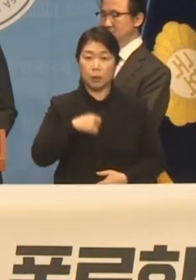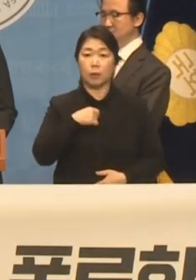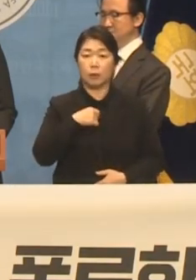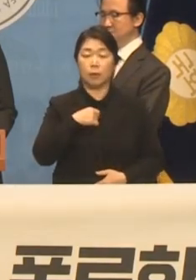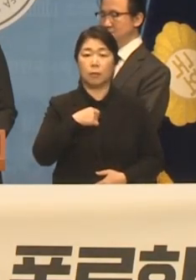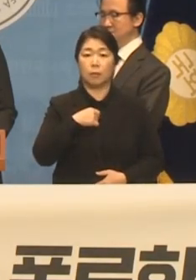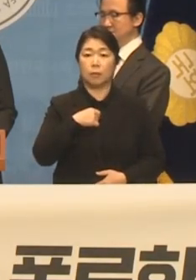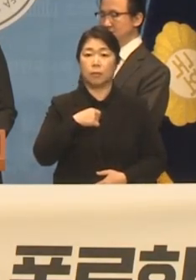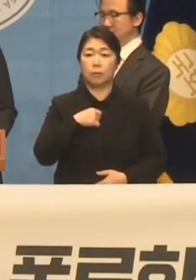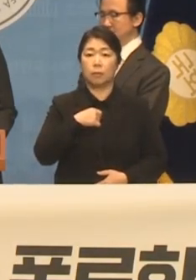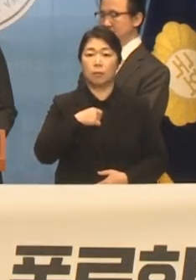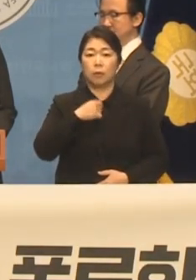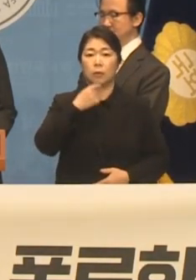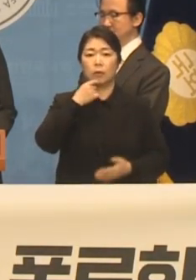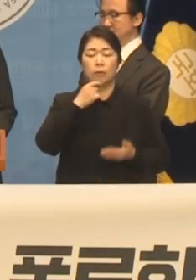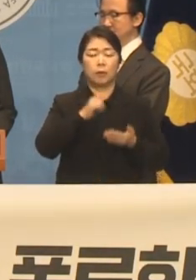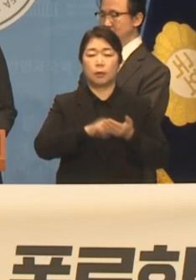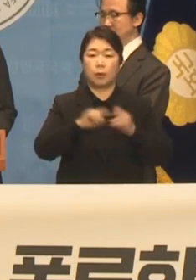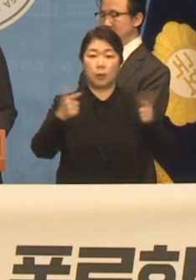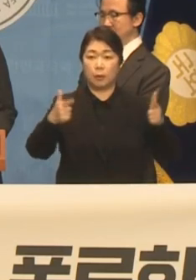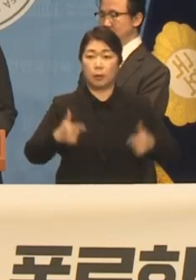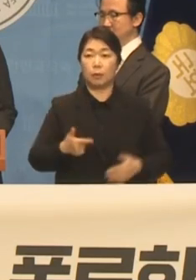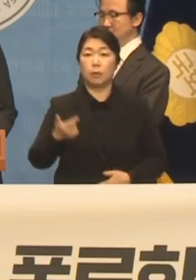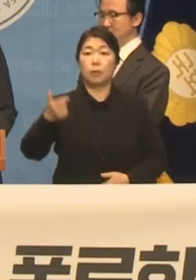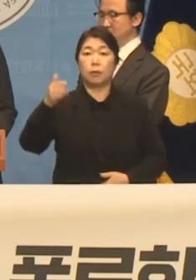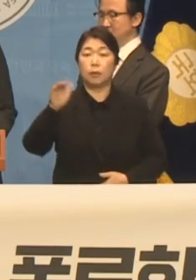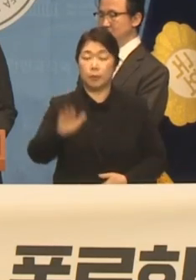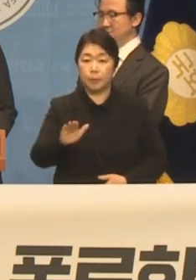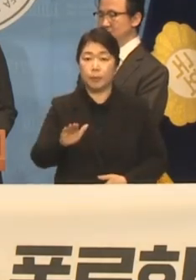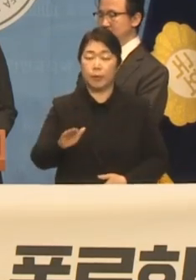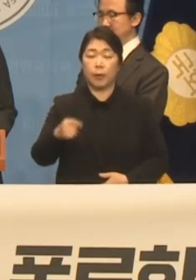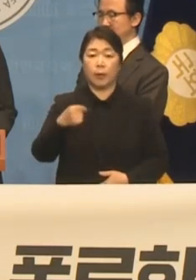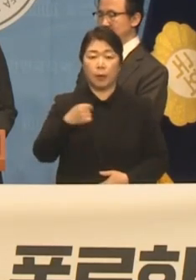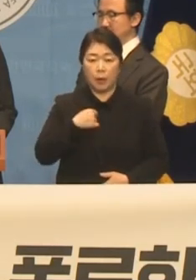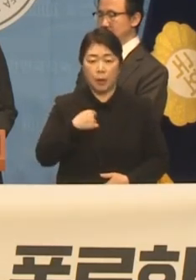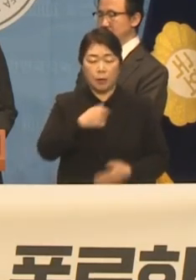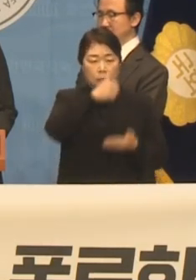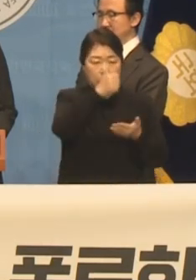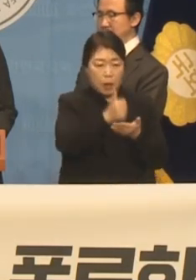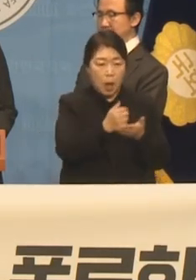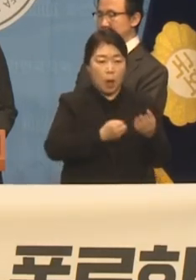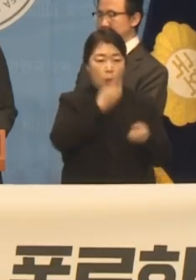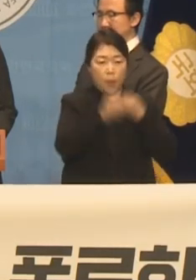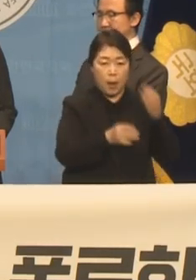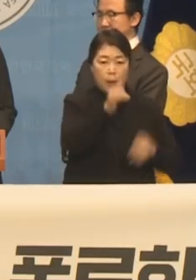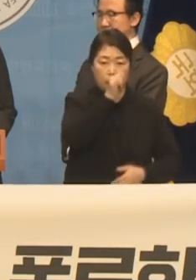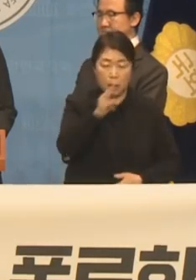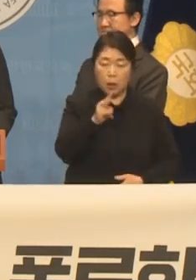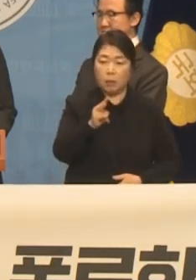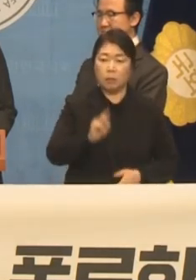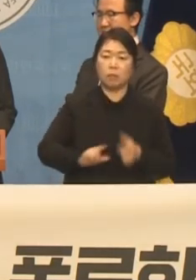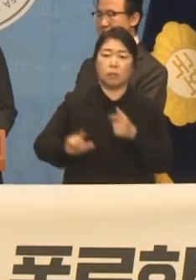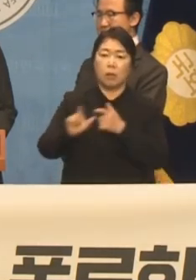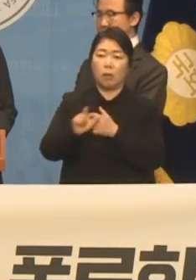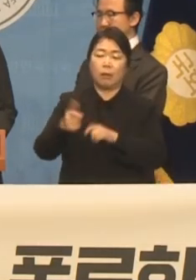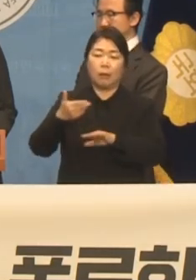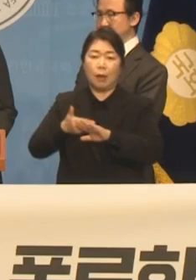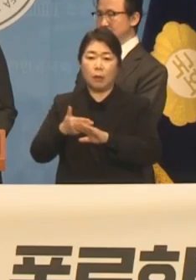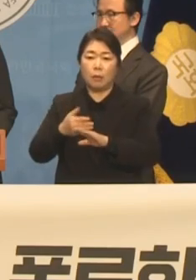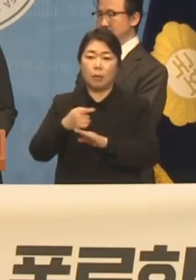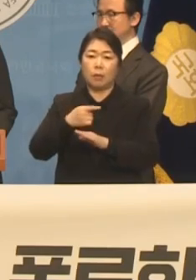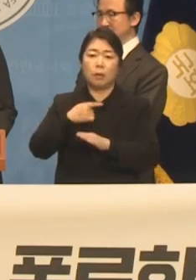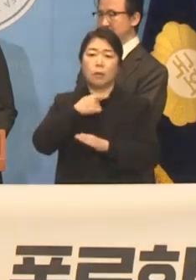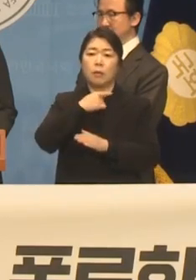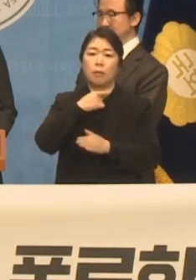사실 쉬운 일이 아닙니다 그렇지만 제가를고해 하지만 더 이상의 마리오네트가